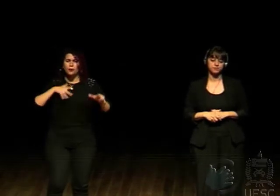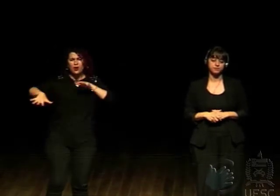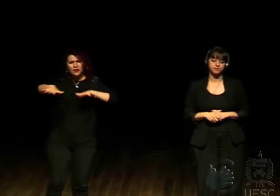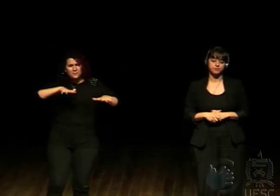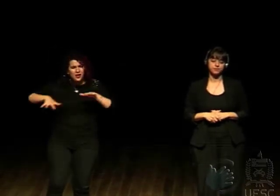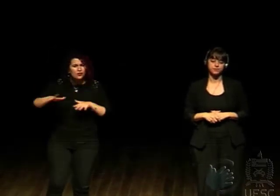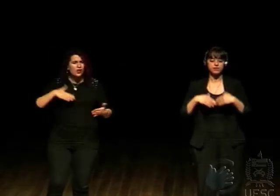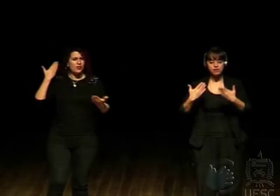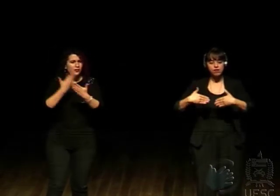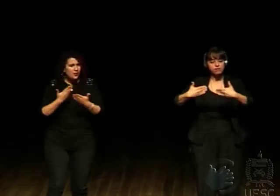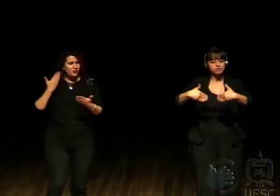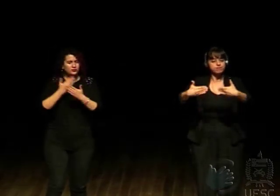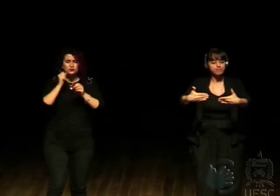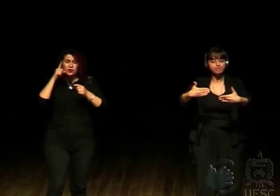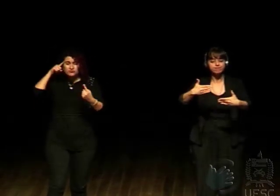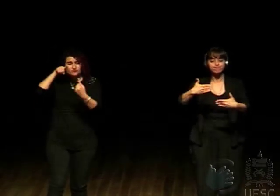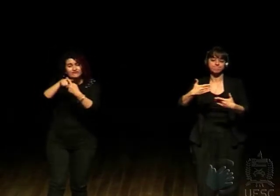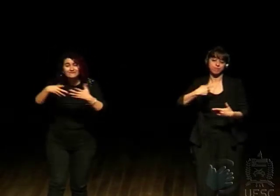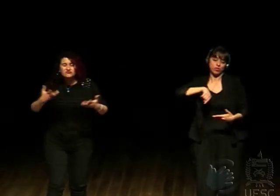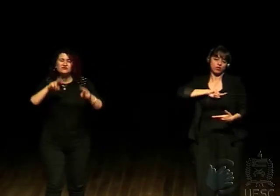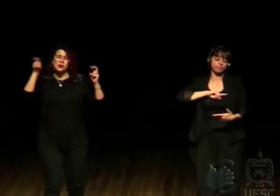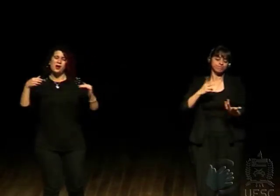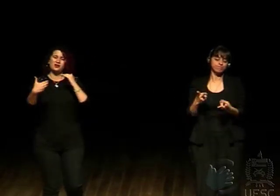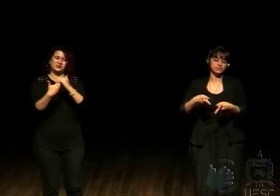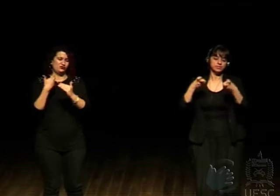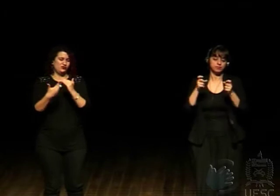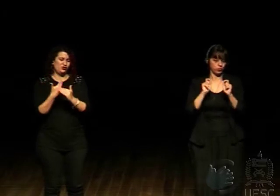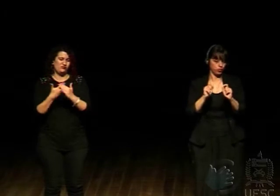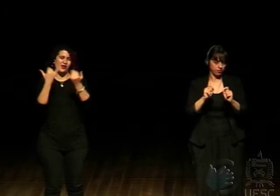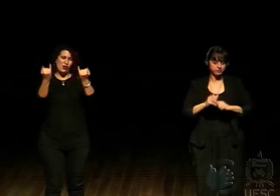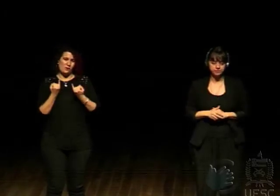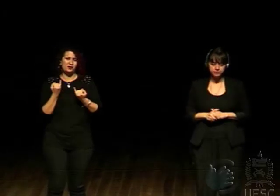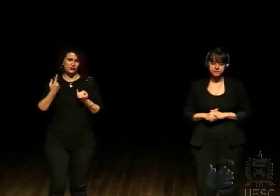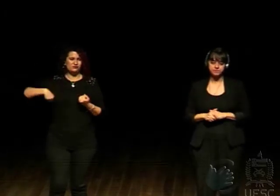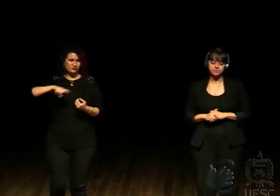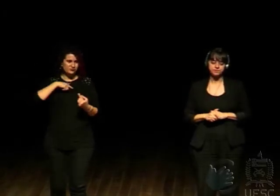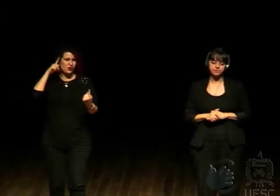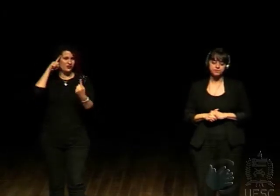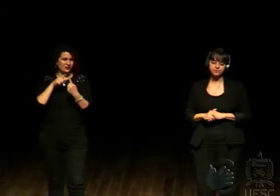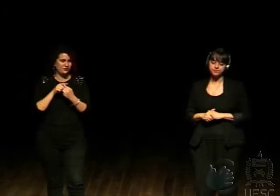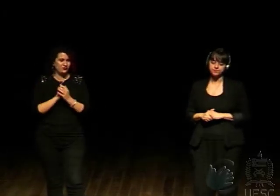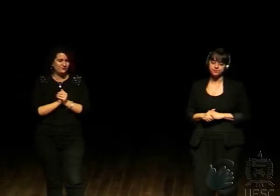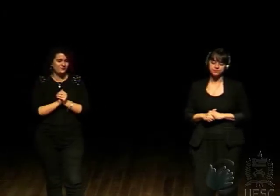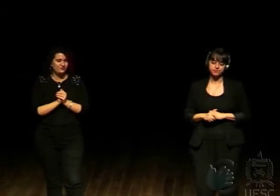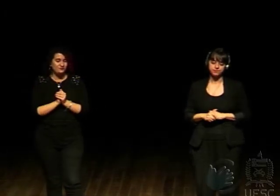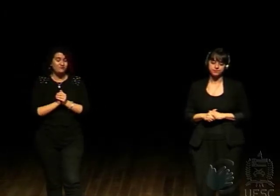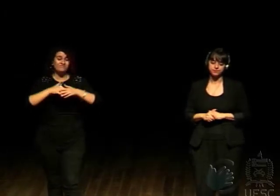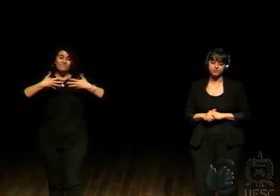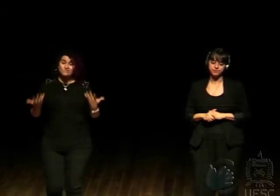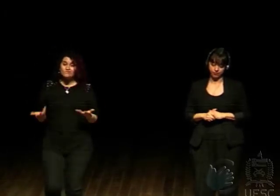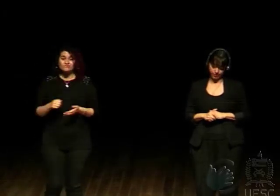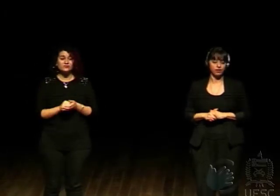Bueno, con estos antecedentes, entonces, nosotros, reflexionando respecto de ello, nos hemos dado cuenta que las acciones que ha emprendido la